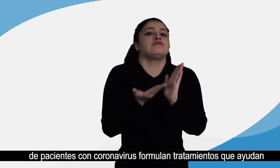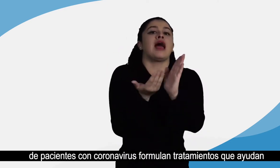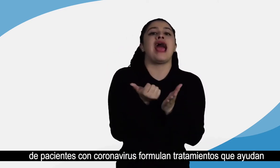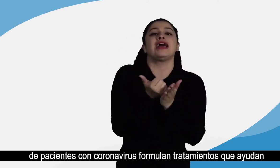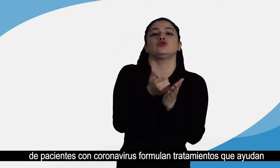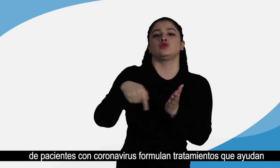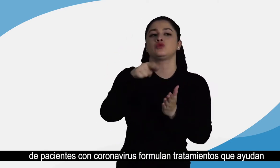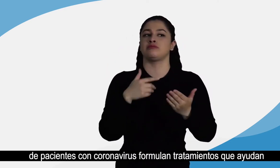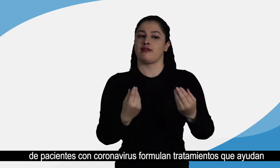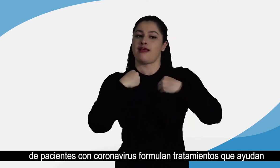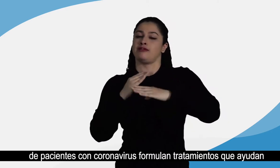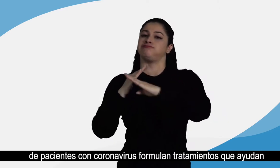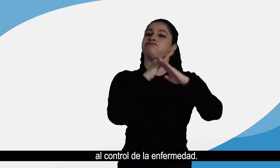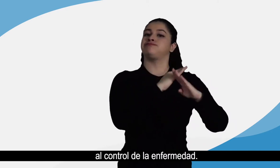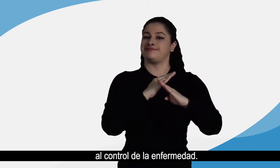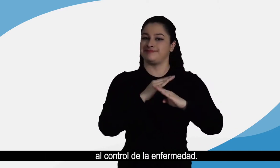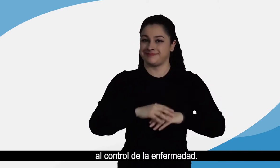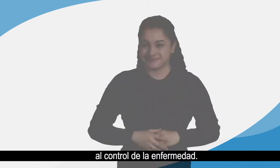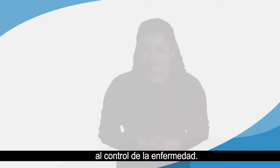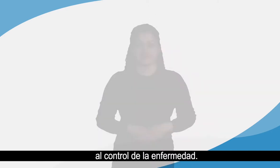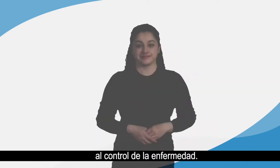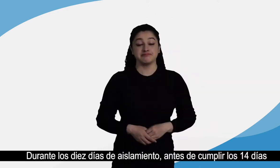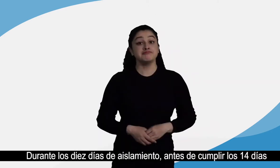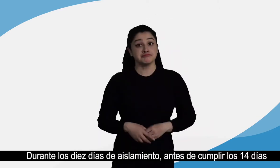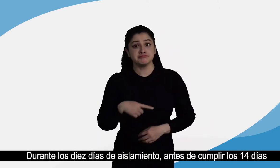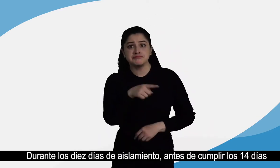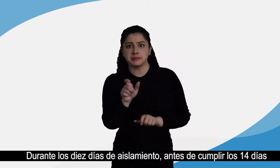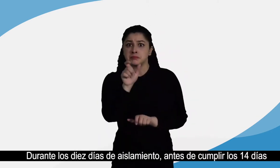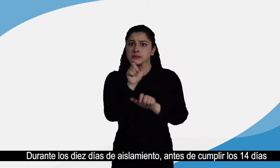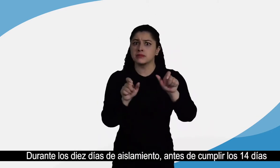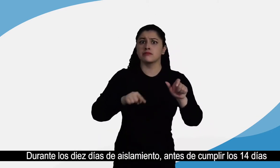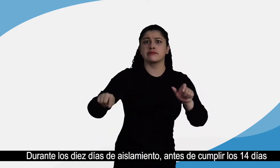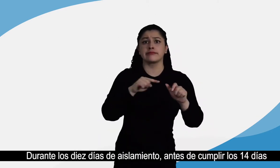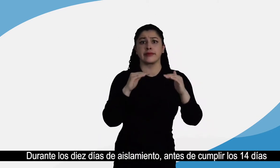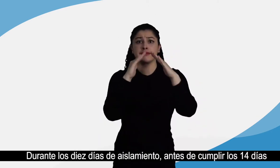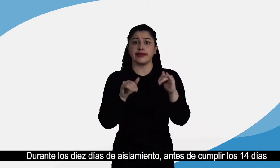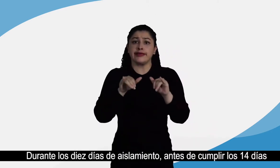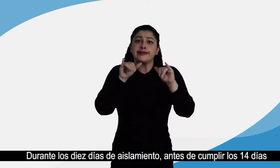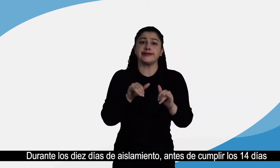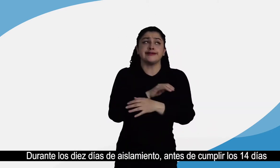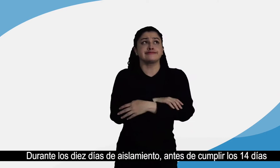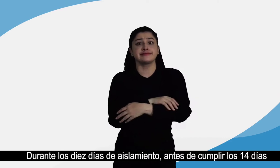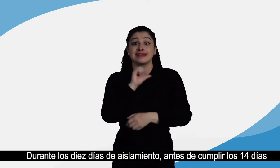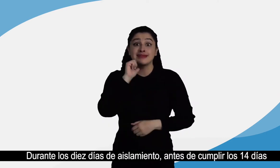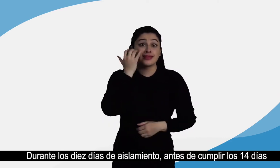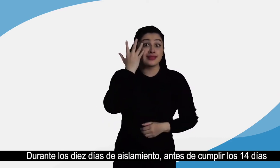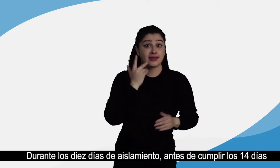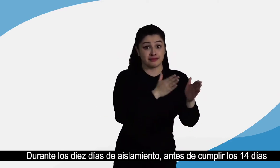Formulan tratamientos que ayudan al control de la enfermedad Durante los 10 días de aislamiento, antes de cumplir los 14